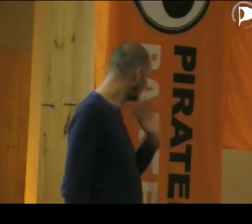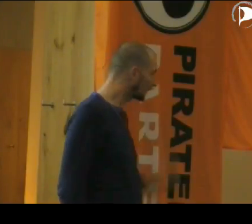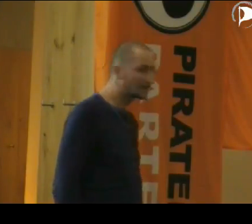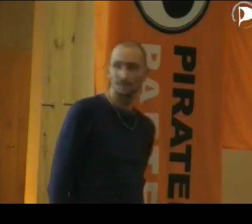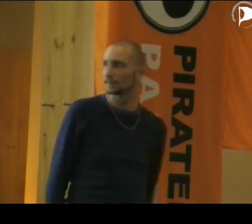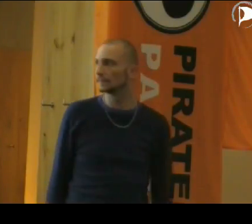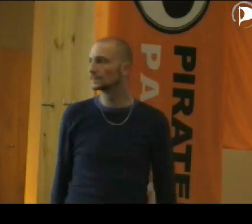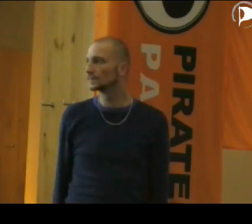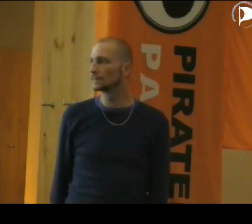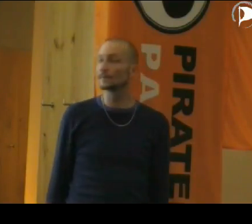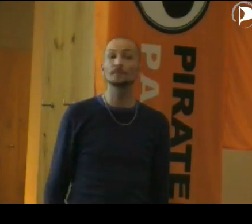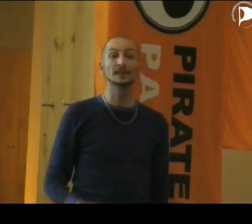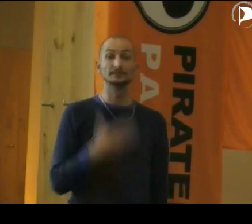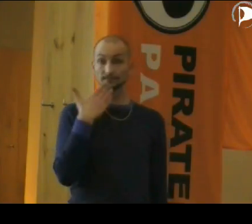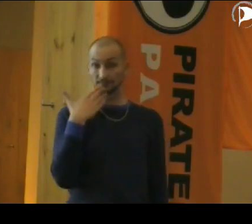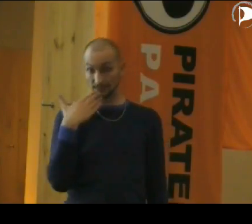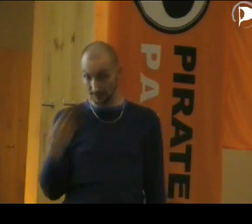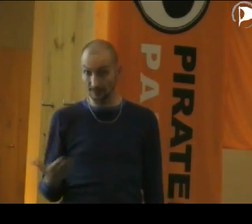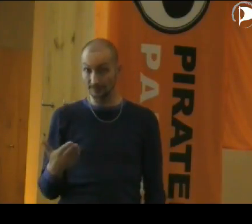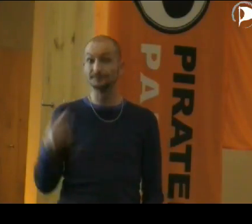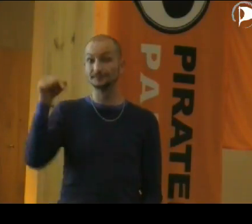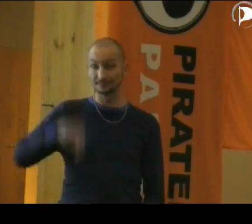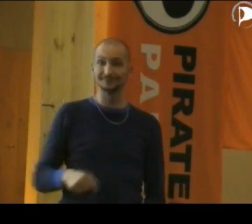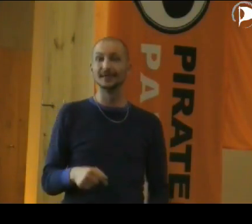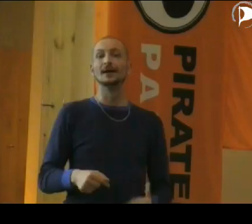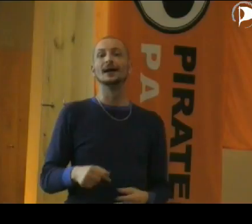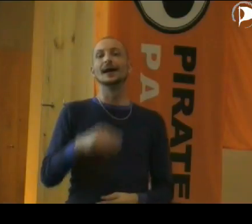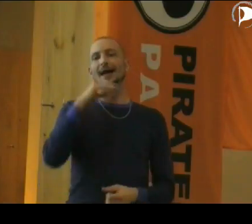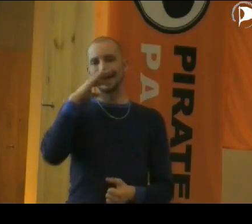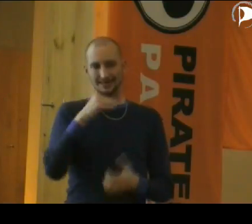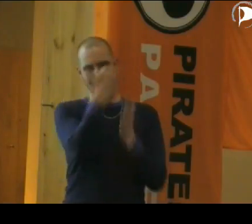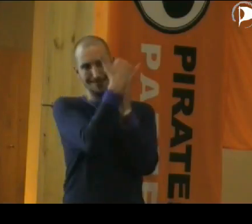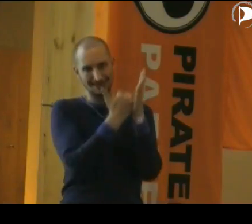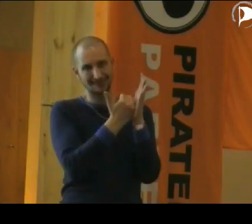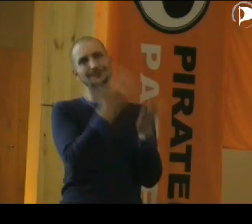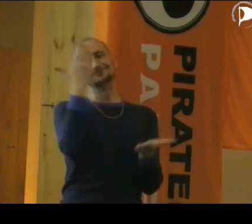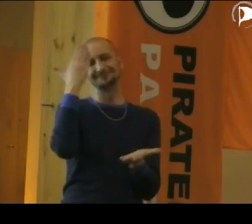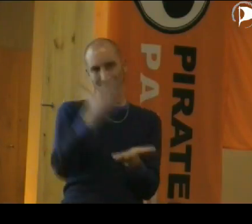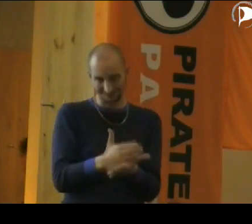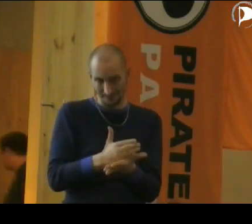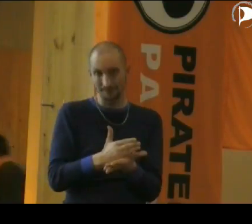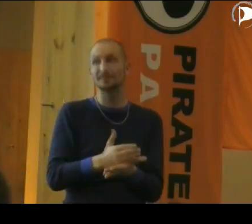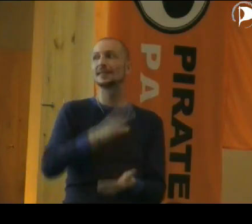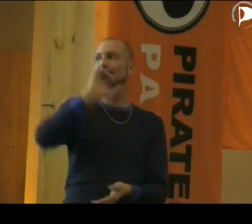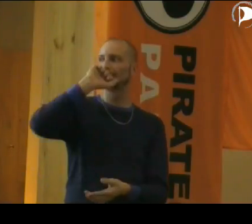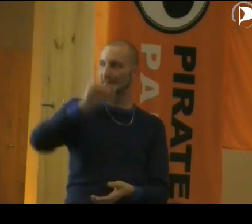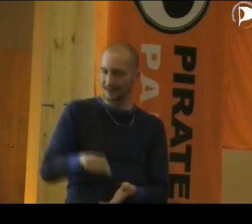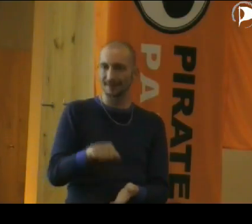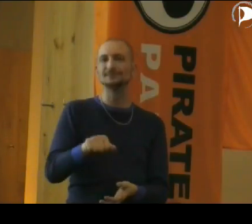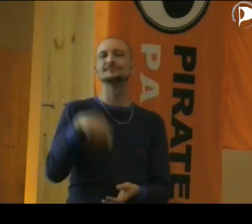damit haben wir die arbeit und wir können